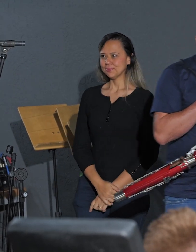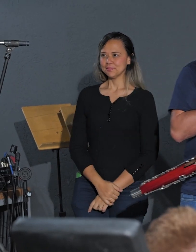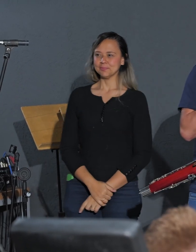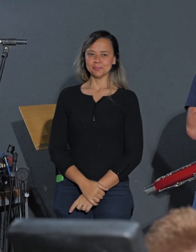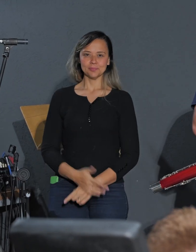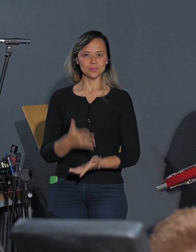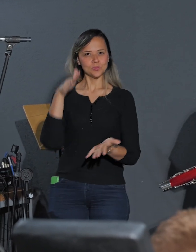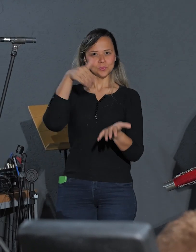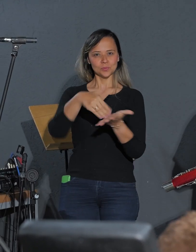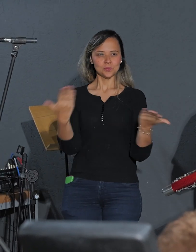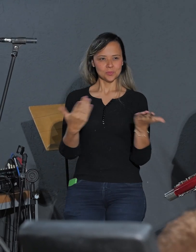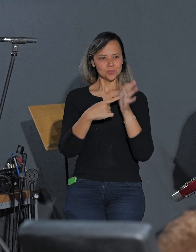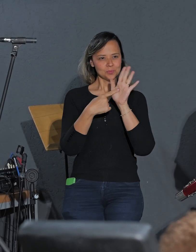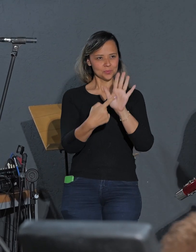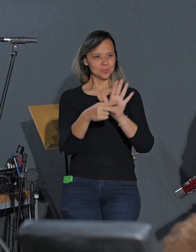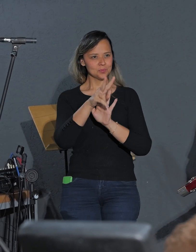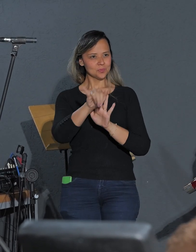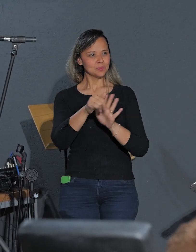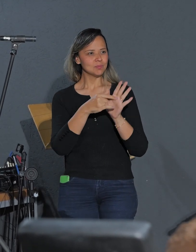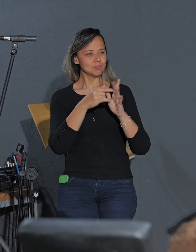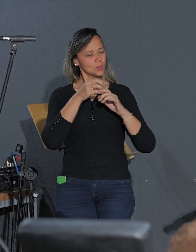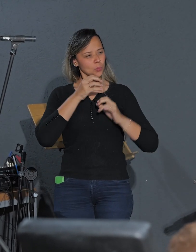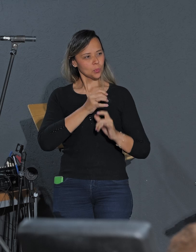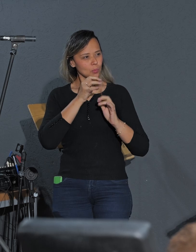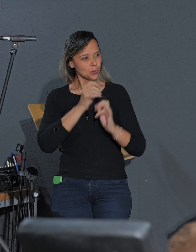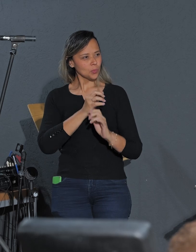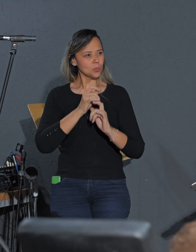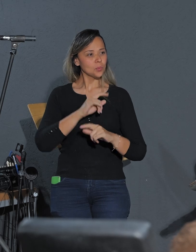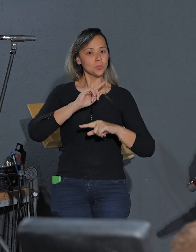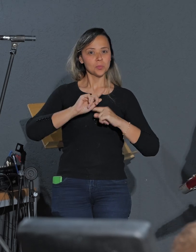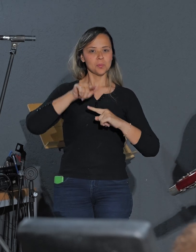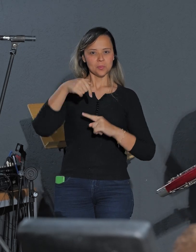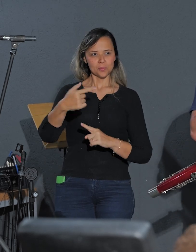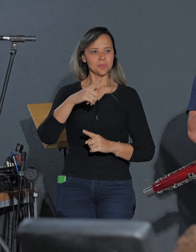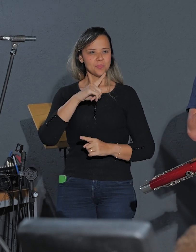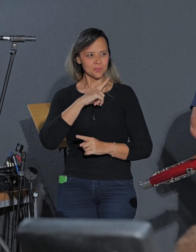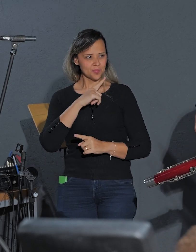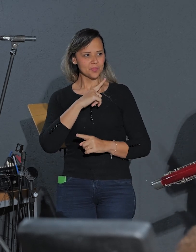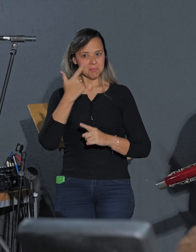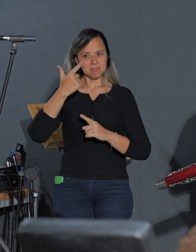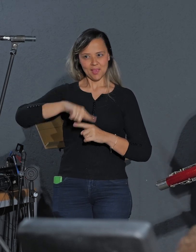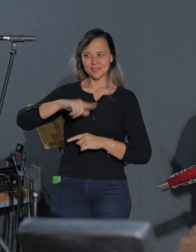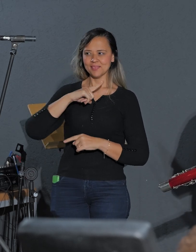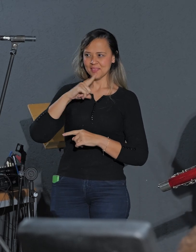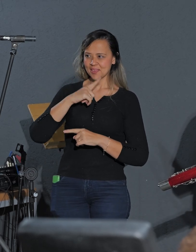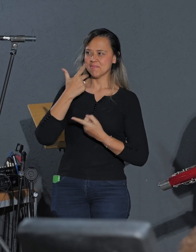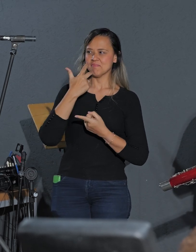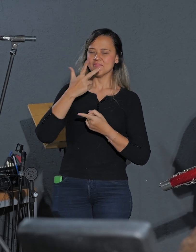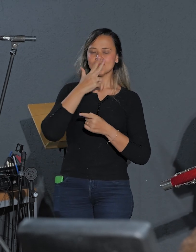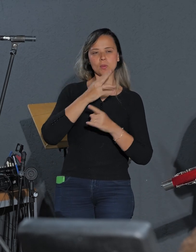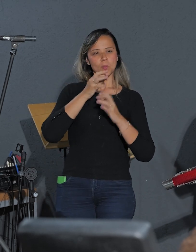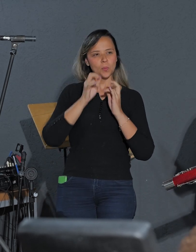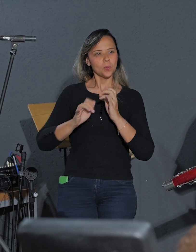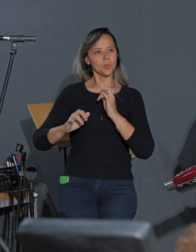E a última peça que a gente vai estar apresentando aqui, e depois tem mais, né? Mas de fagotes